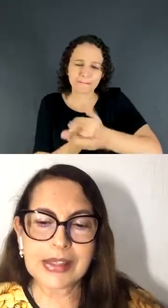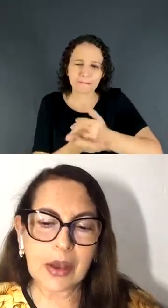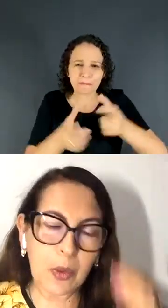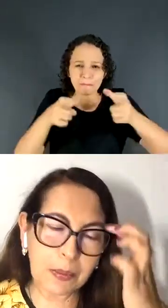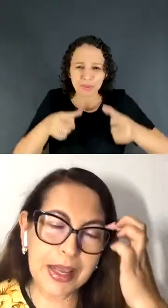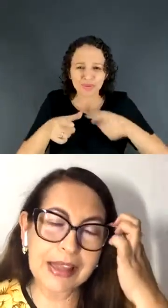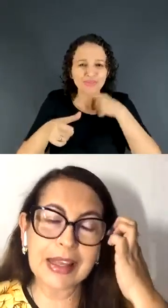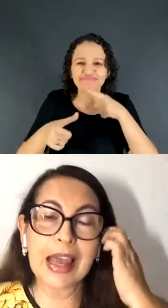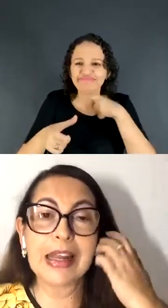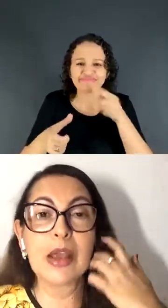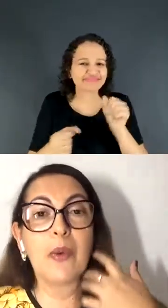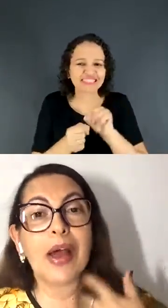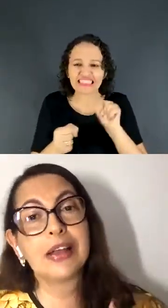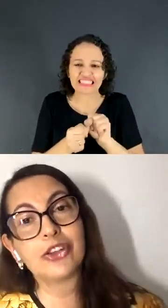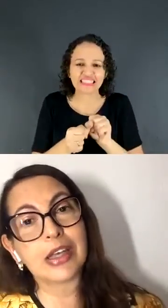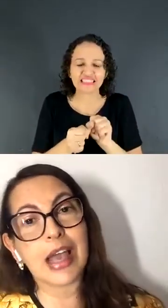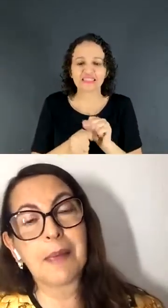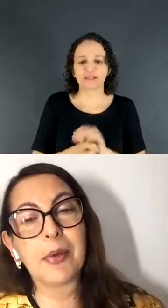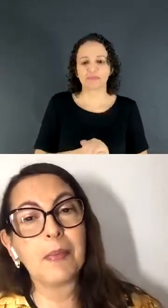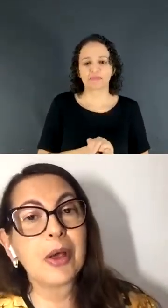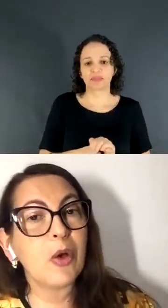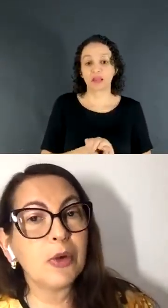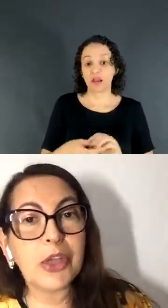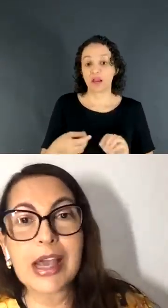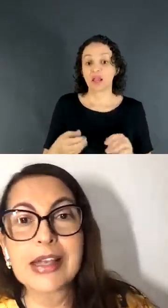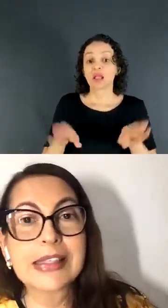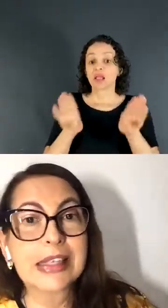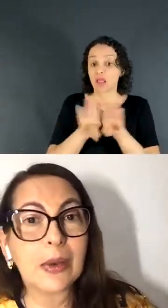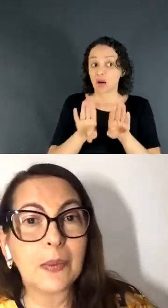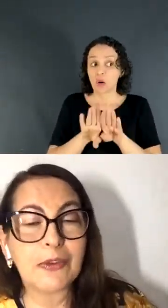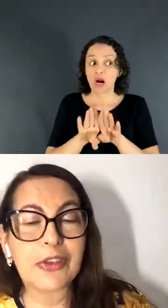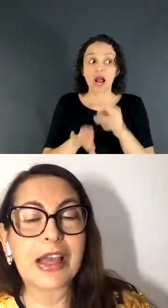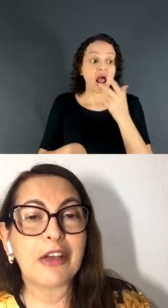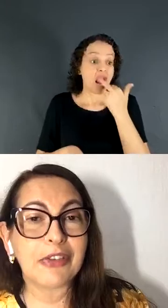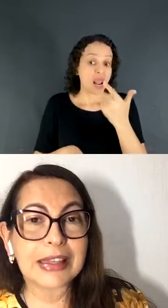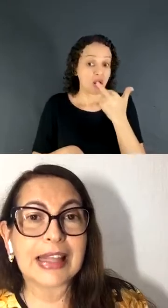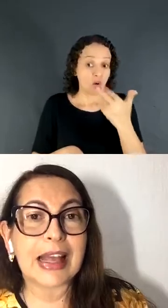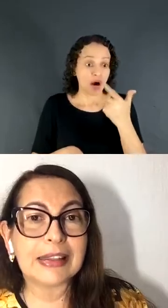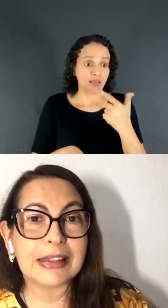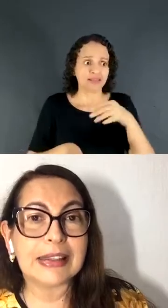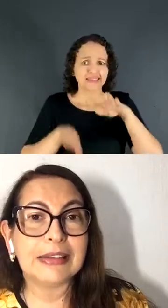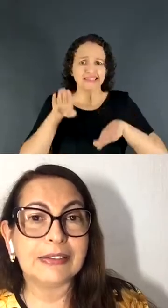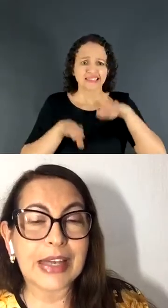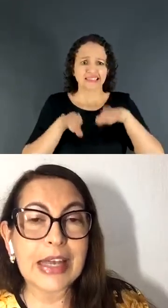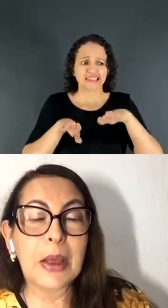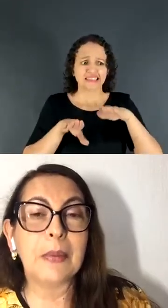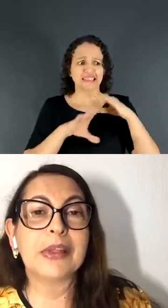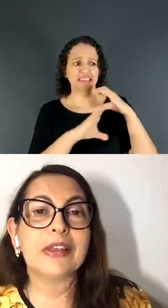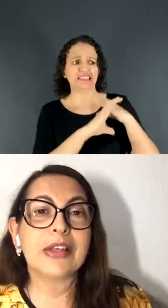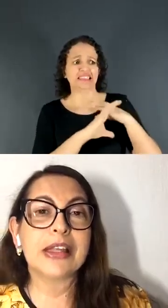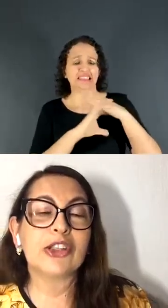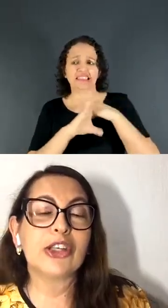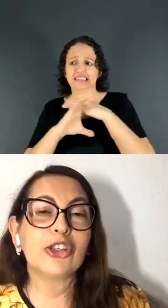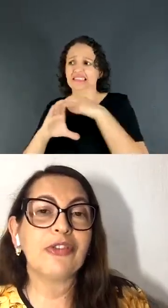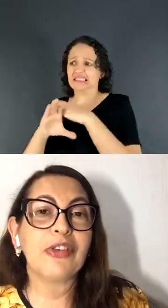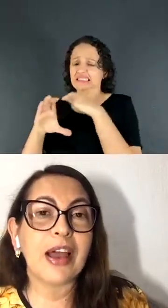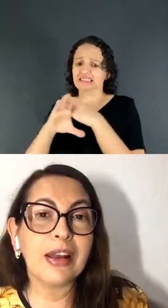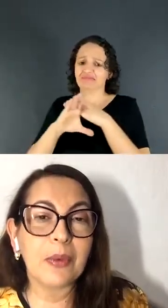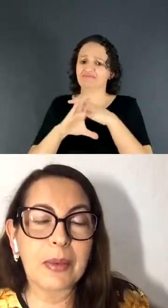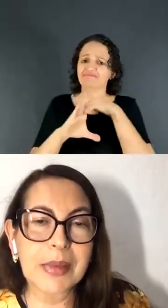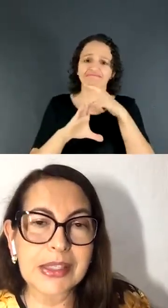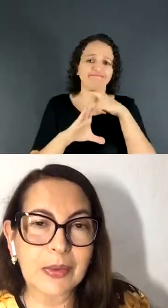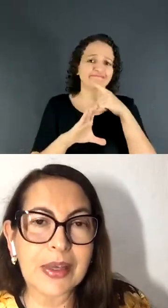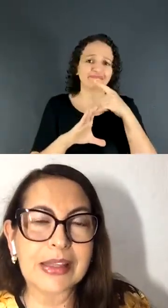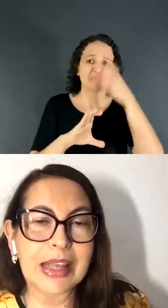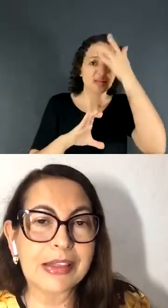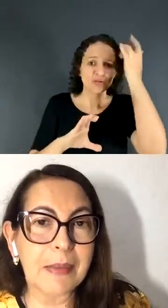outra coisa é compreender a linguagem, a própria comunicação fica afetada, né? Muitas vezes a gente fala